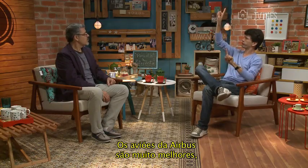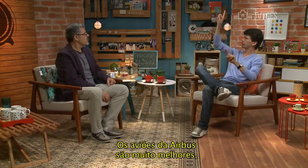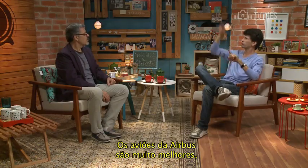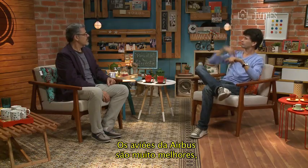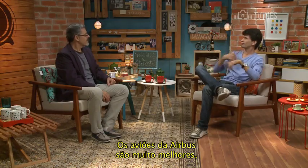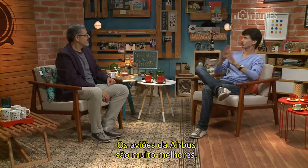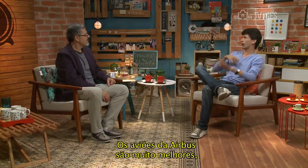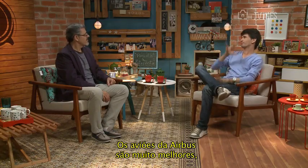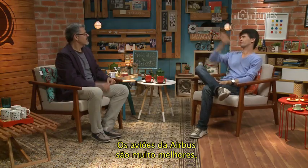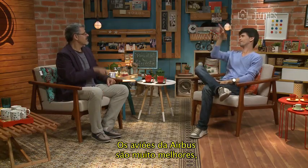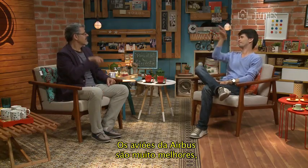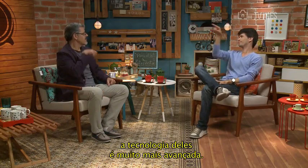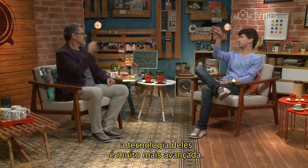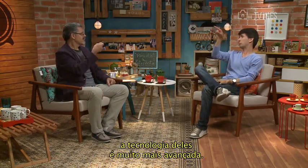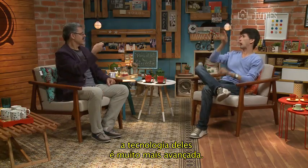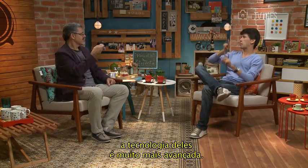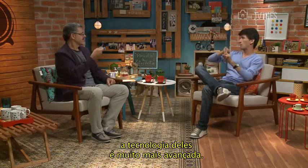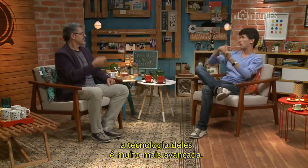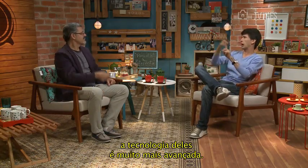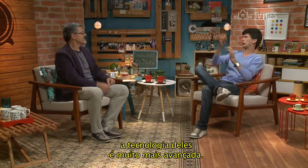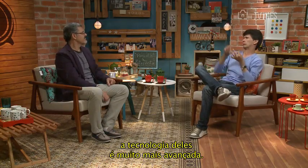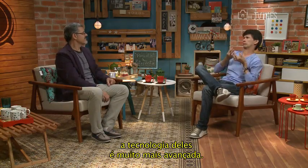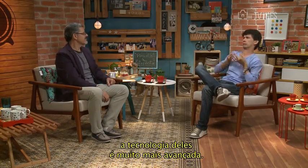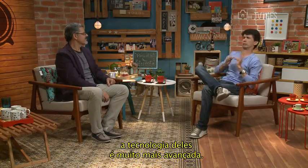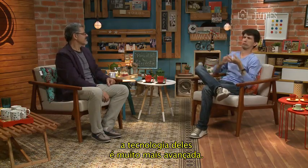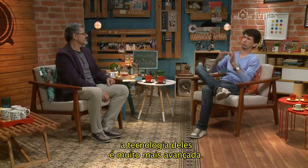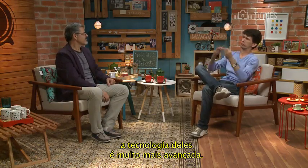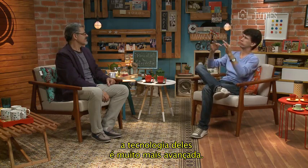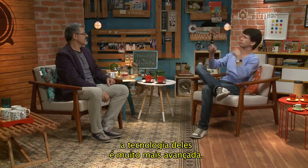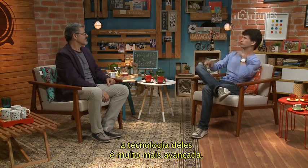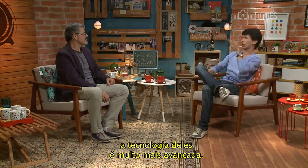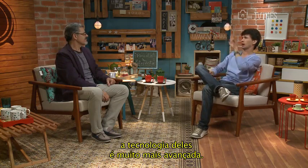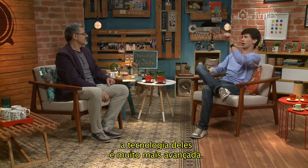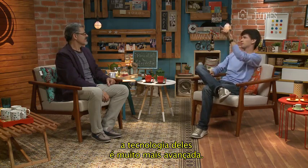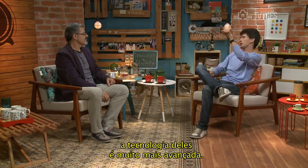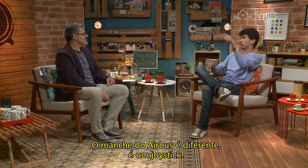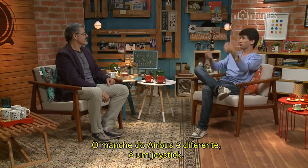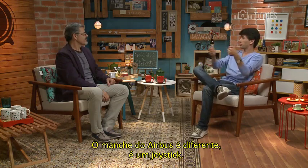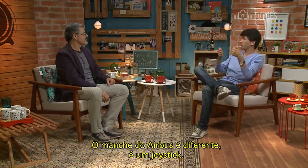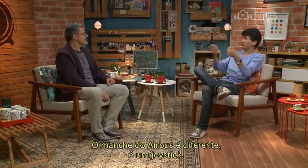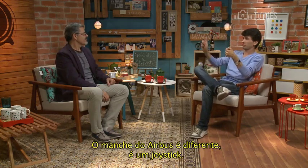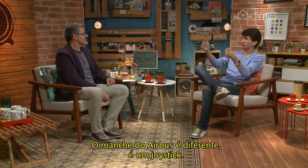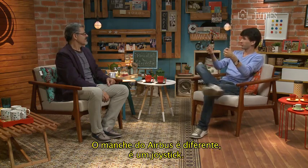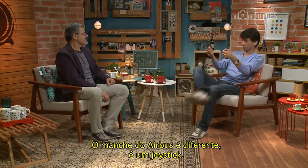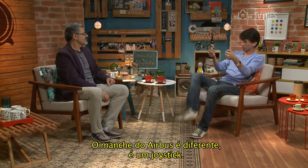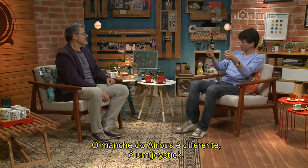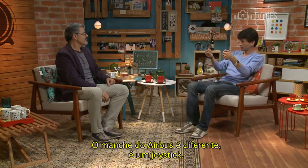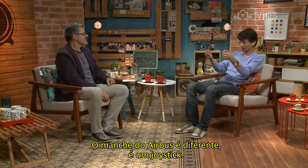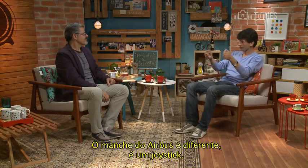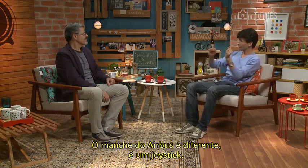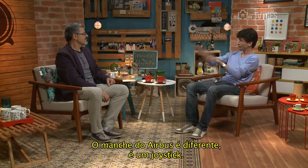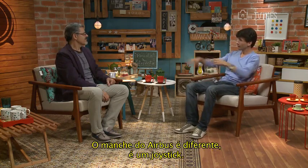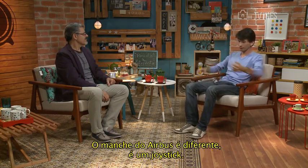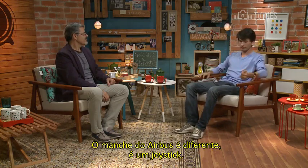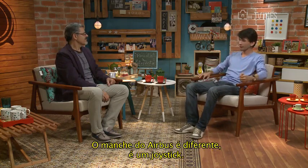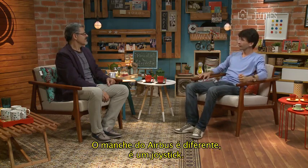são muito melhores a tecnologia deles é muito mais avançada o mancho do verbo se é diferente Esse